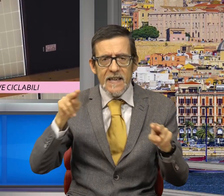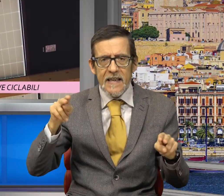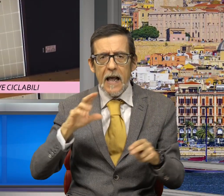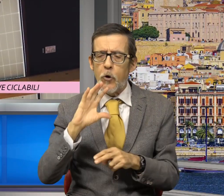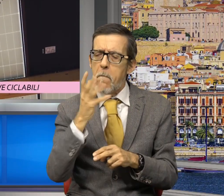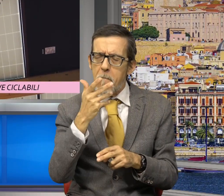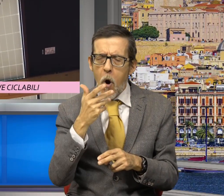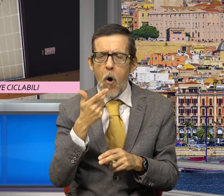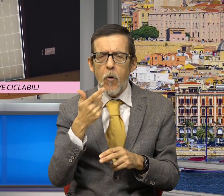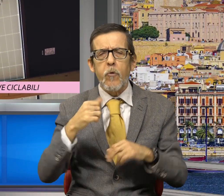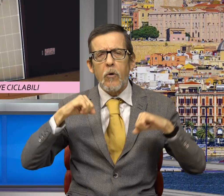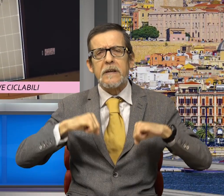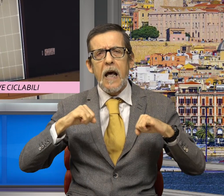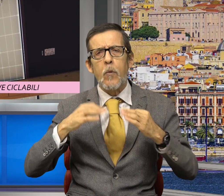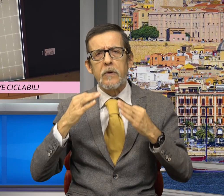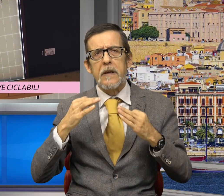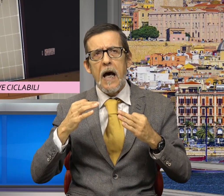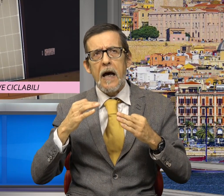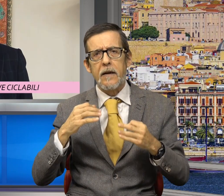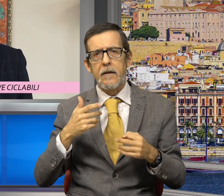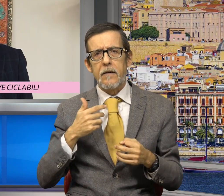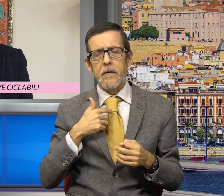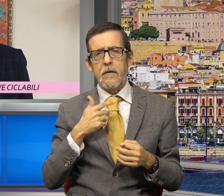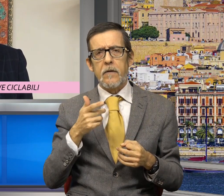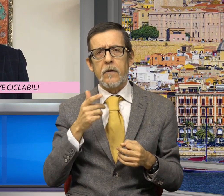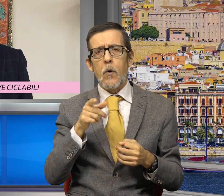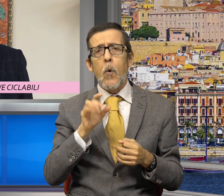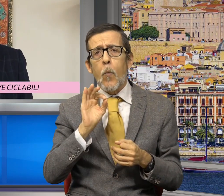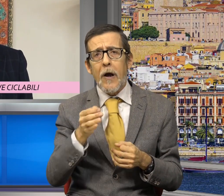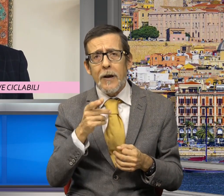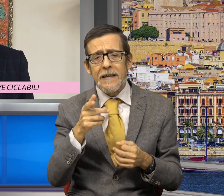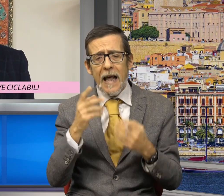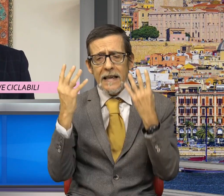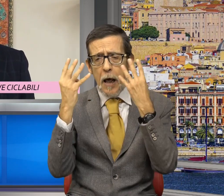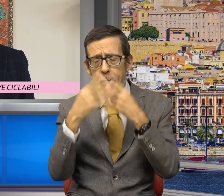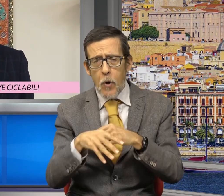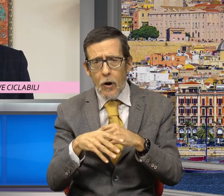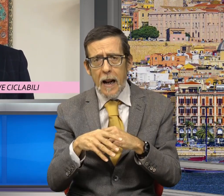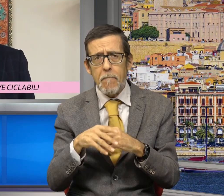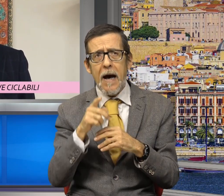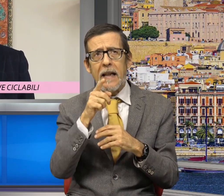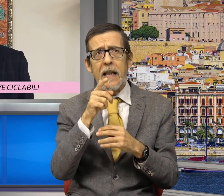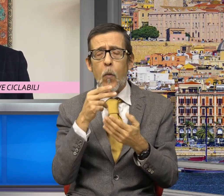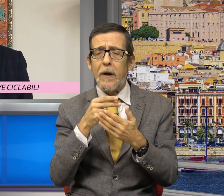salutare per esplorare il territorio. Quando è stata programmata, concepita quest'opera, l'intendimento era